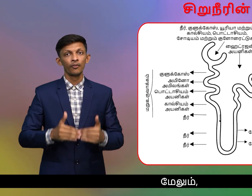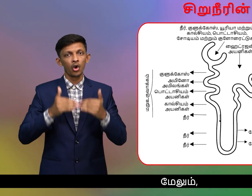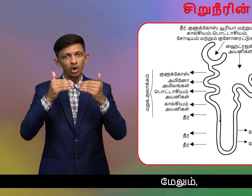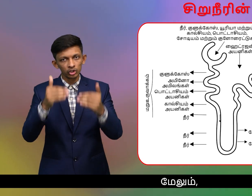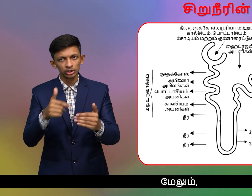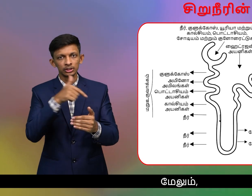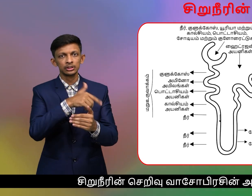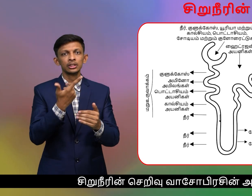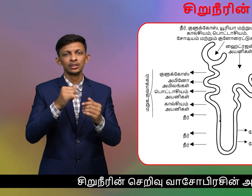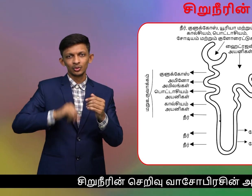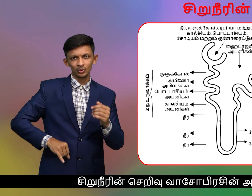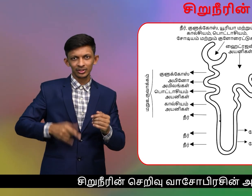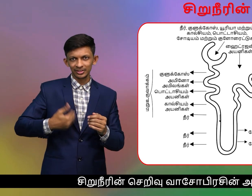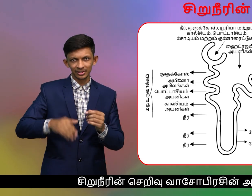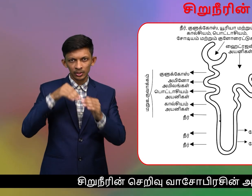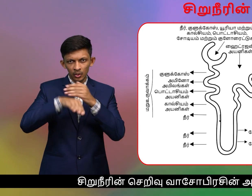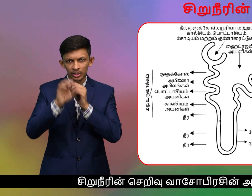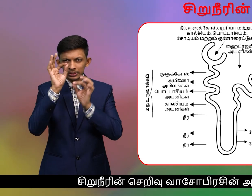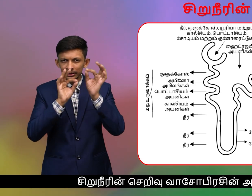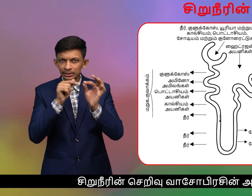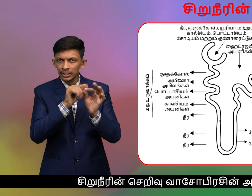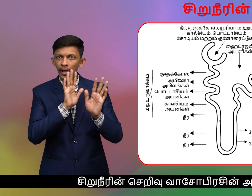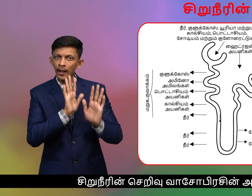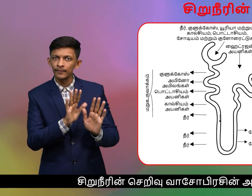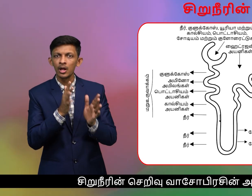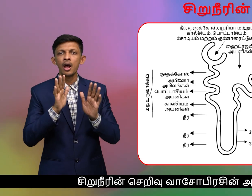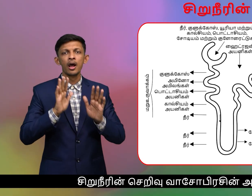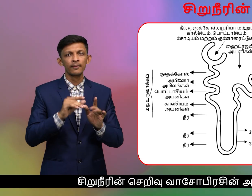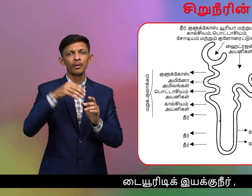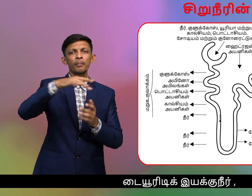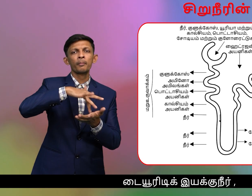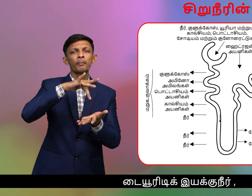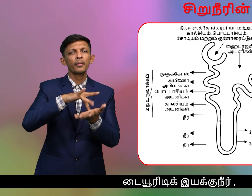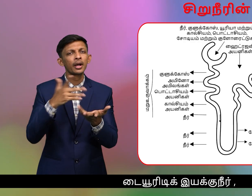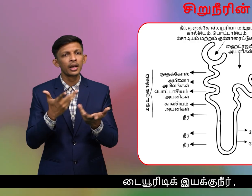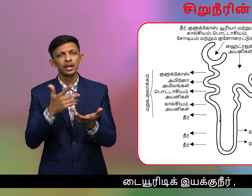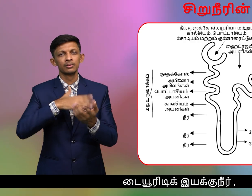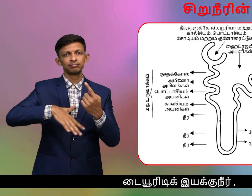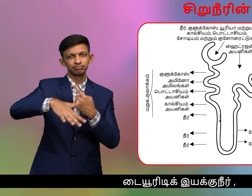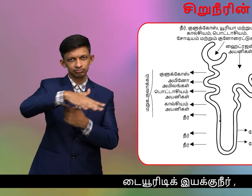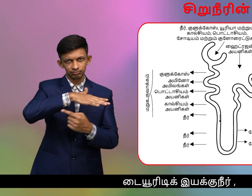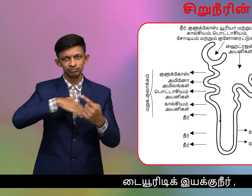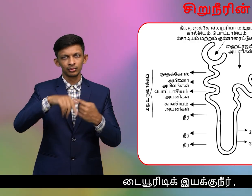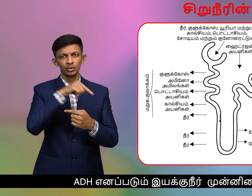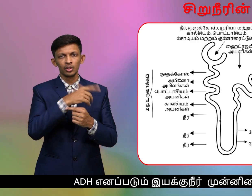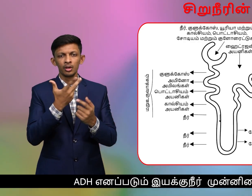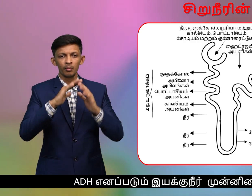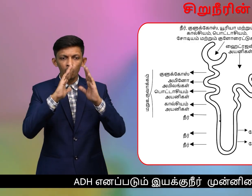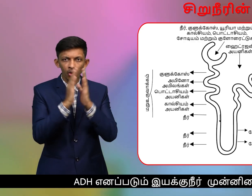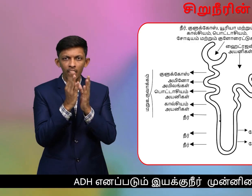மேலும் சிறுநீரின் செறிவு வாசோபிரெசின் அல்லது ஆன்டிடயூரிட்டிக் இயக்குநீர் அதாவது